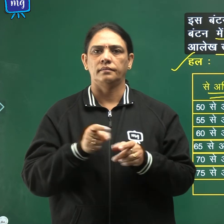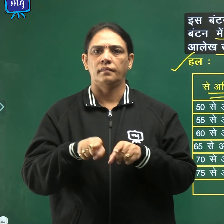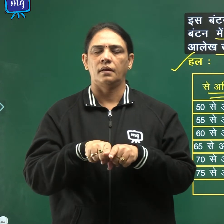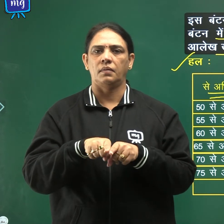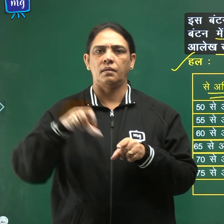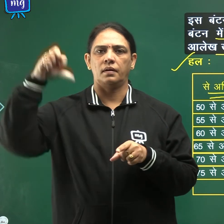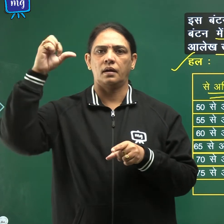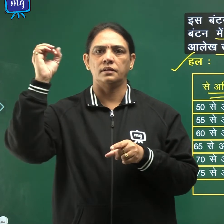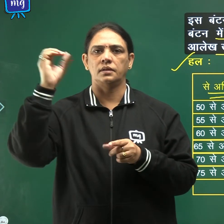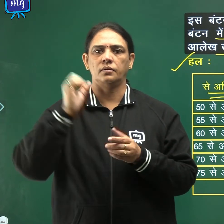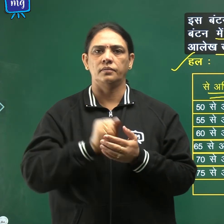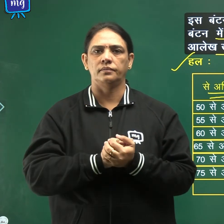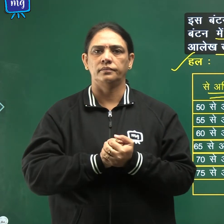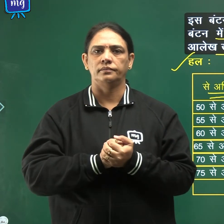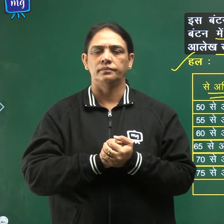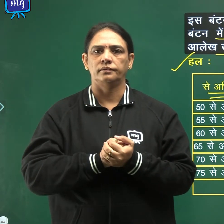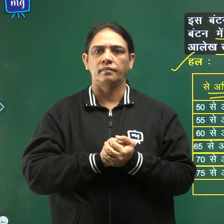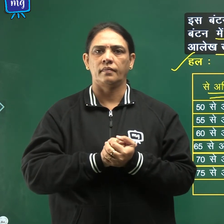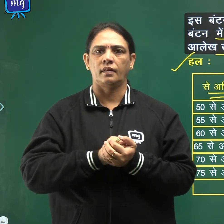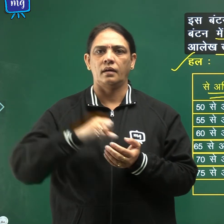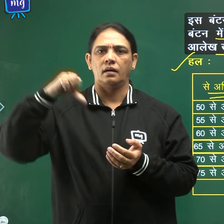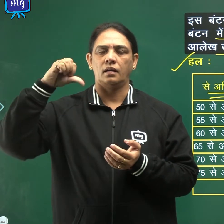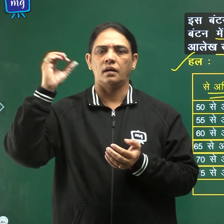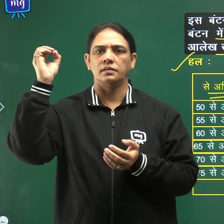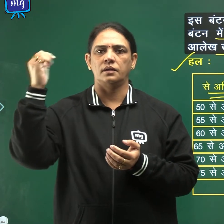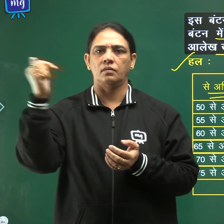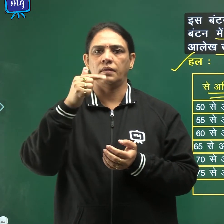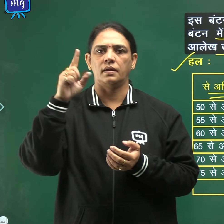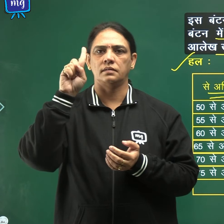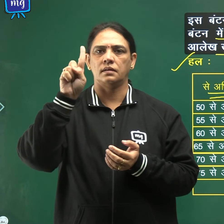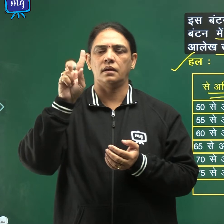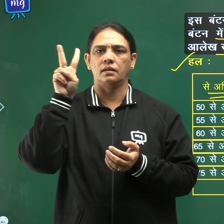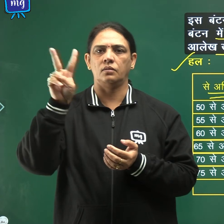बराबर 90, 90 माइनस 12